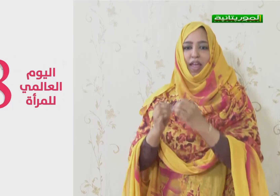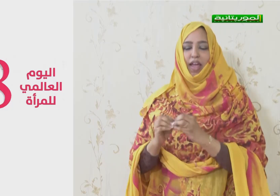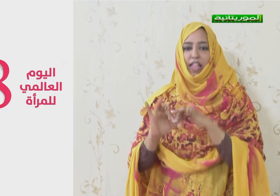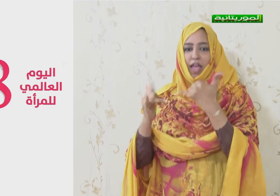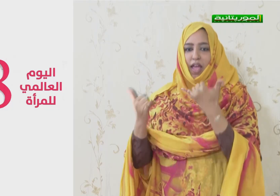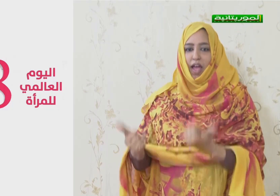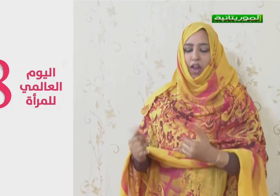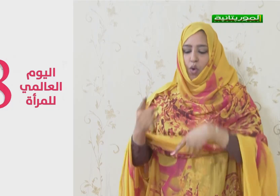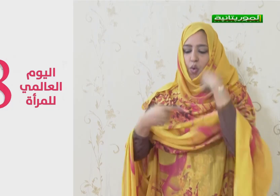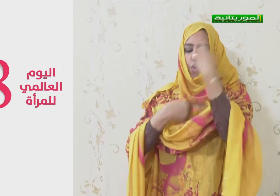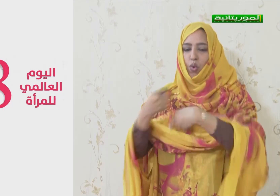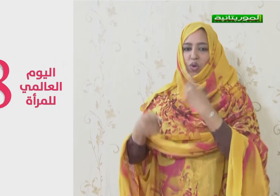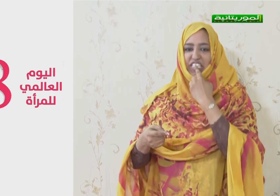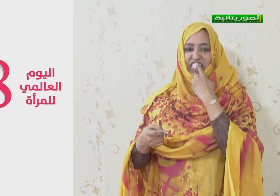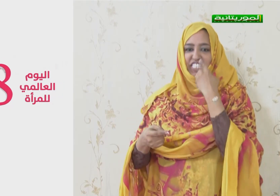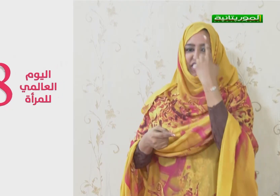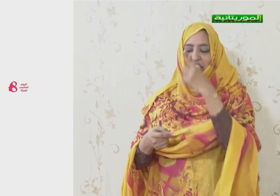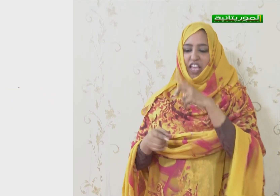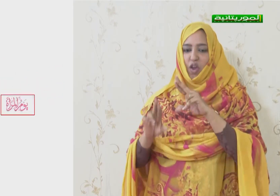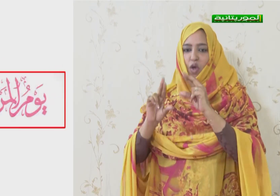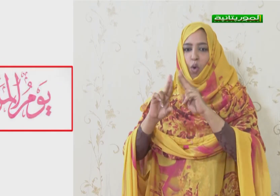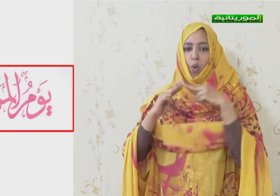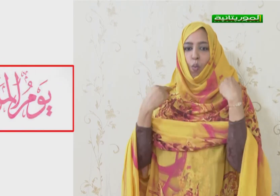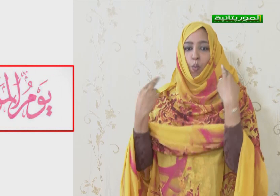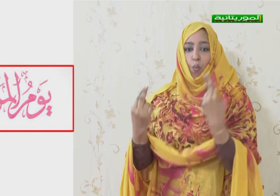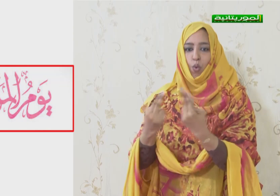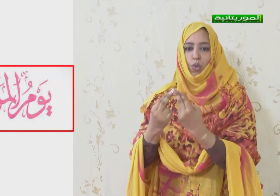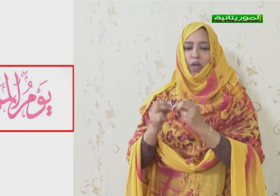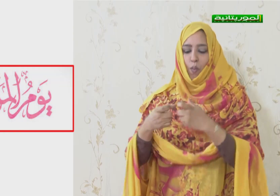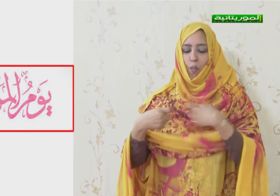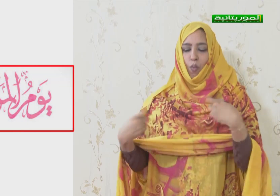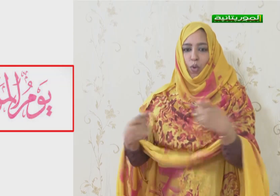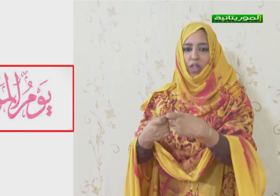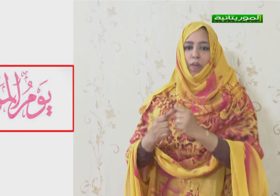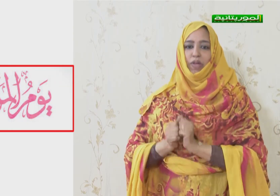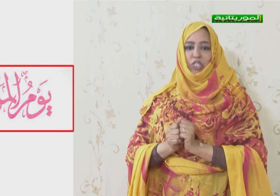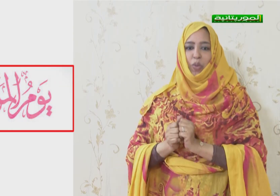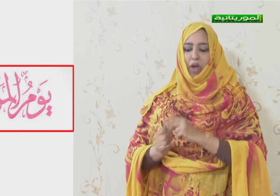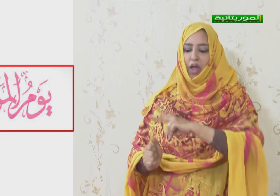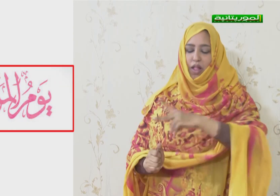أهمية تمكين المرأة وإعطائها الحق الكامل بالعمل في كافة الميادين.